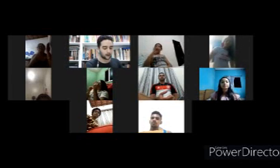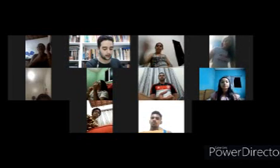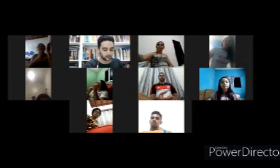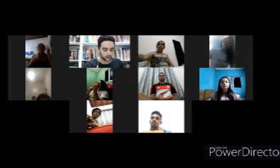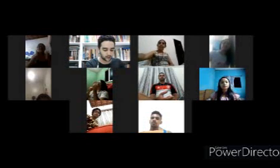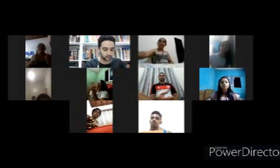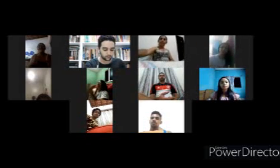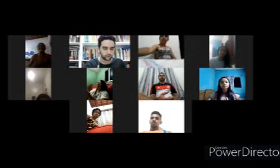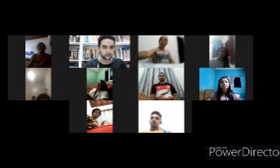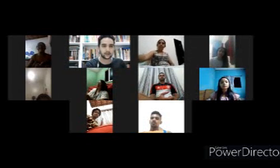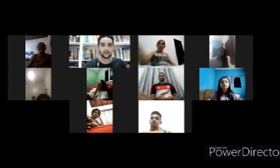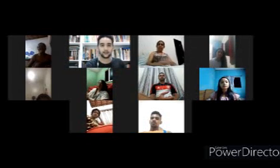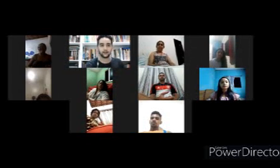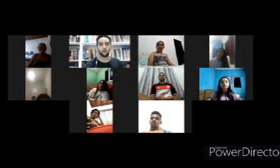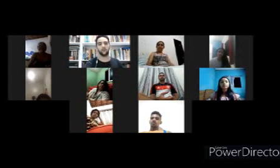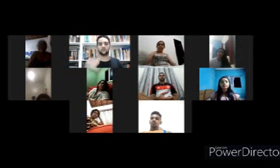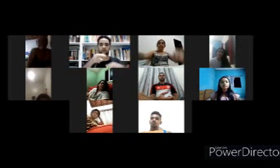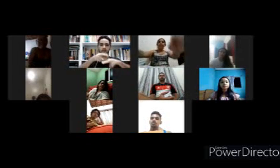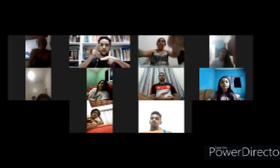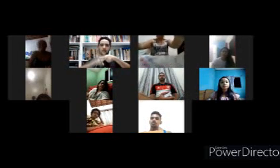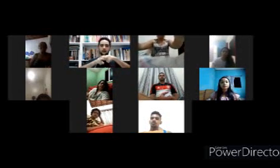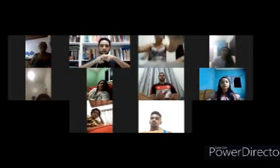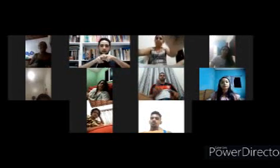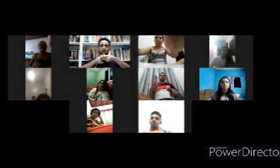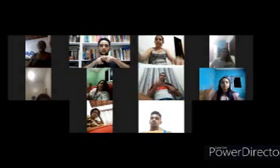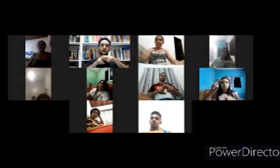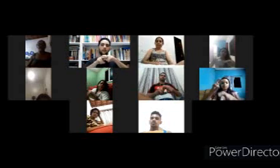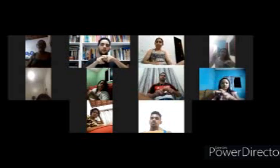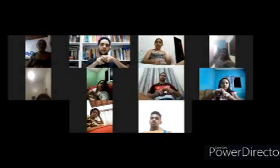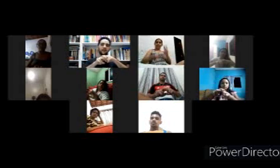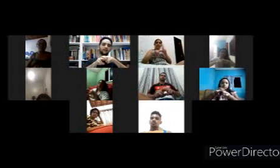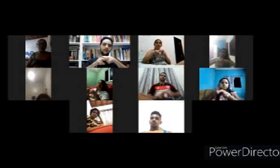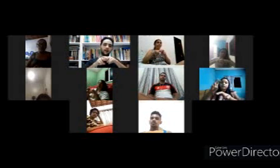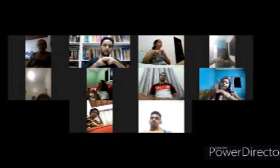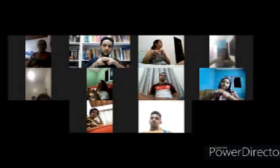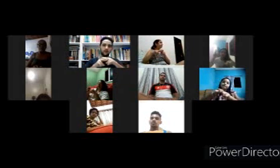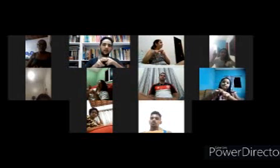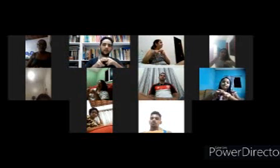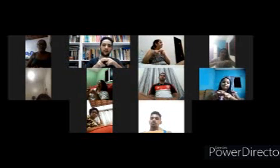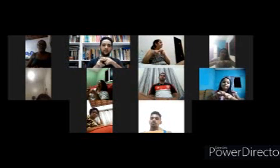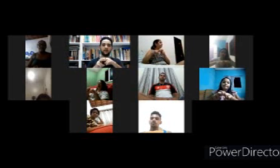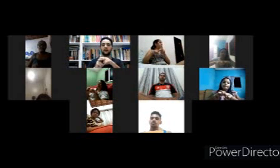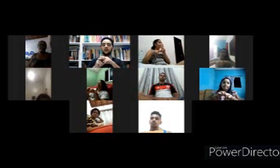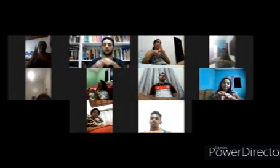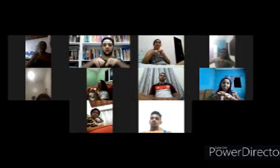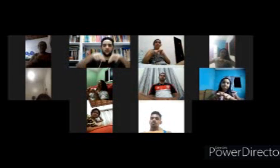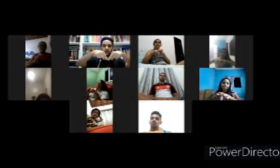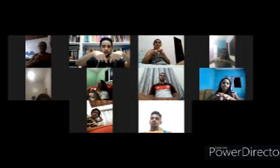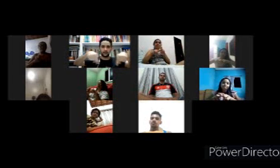Aí nós temos cadeira, que é o mesmo de sentar. Só depende da intensidade que você dá na palavra. Então eu falo que